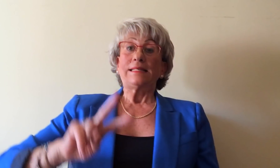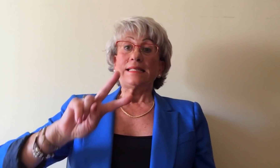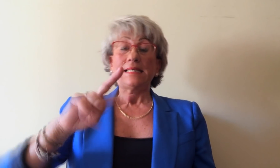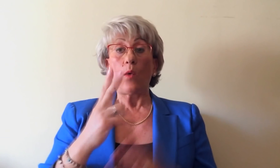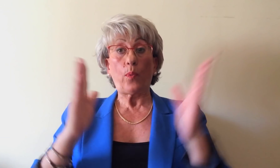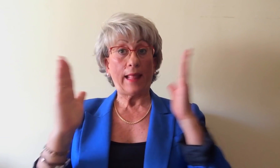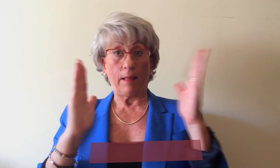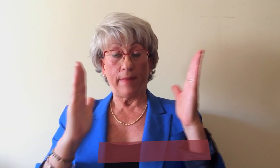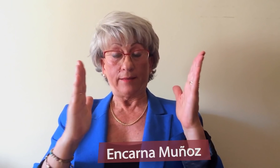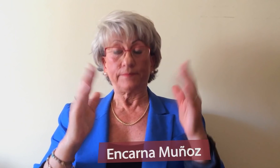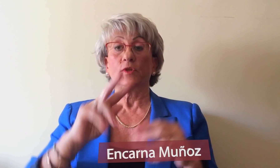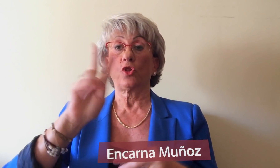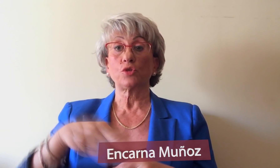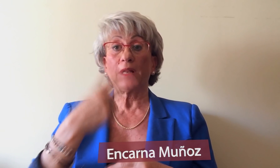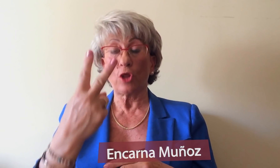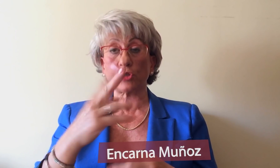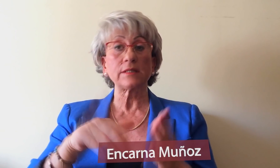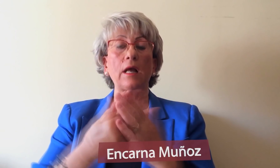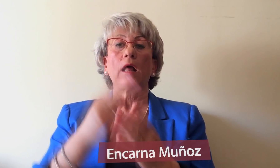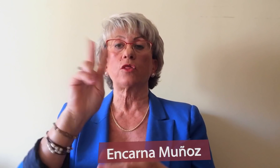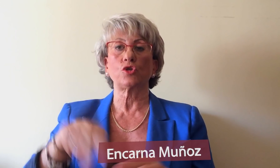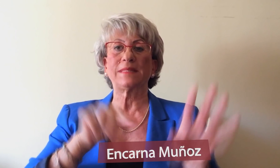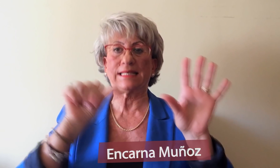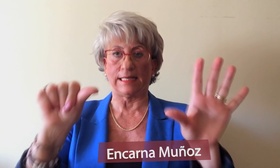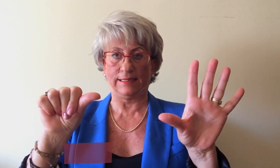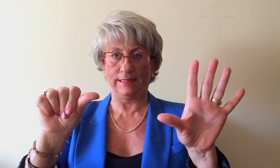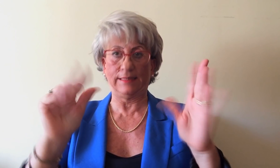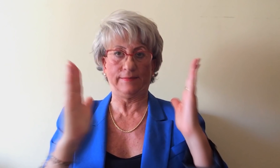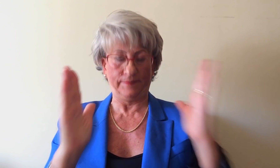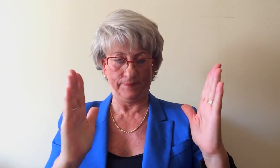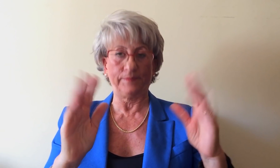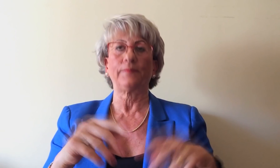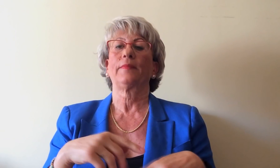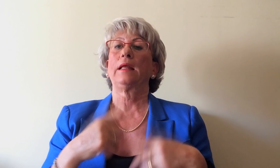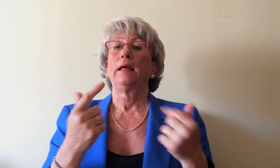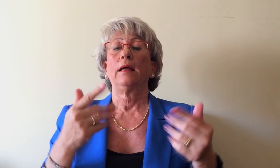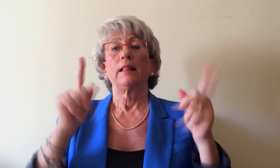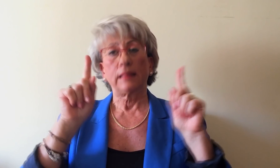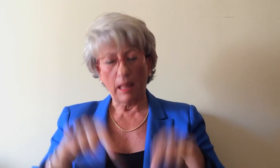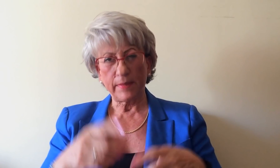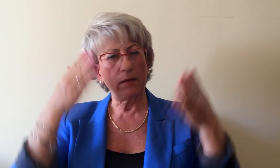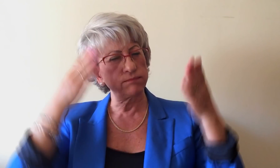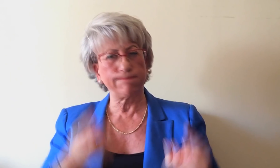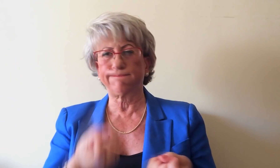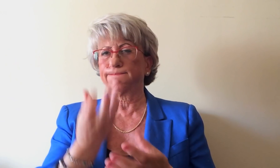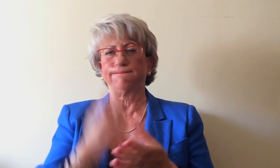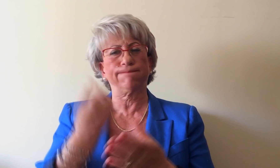La meva segona etapa de presidència va ser de l'any 2002 al 2006. També ens vam centralitzar molt